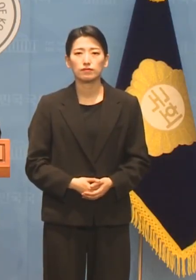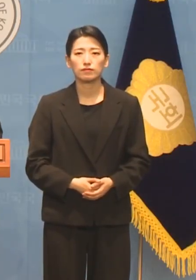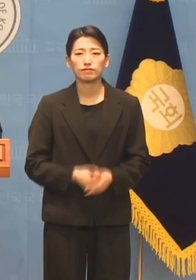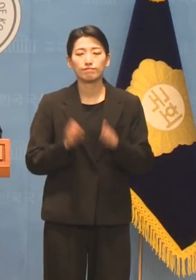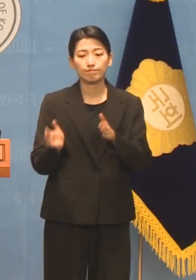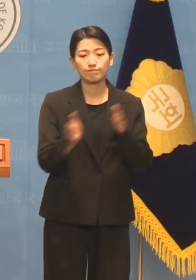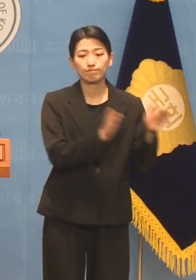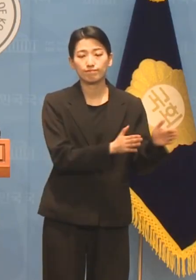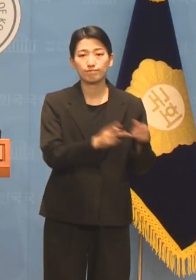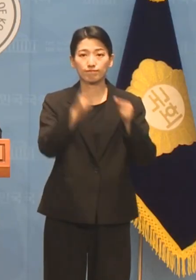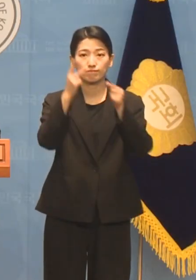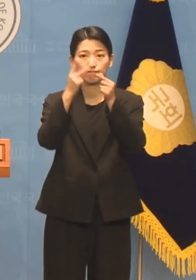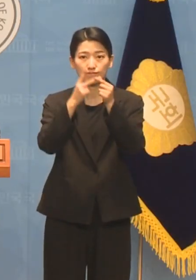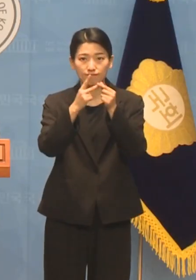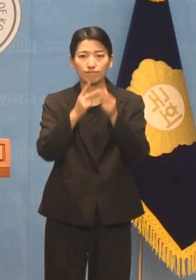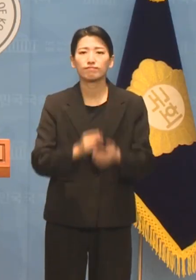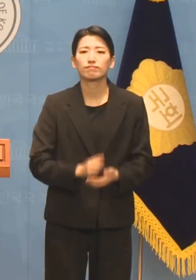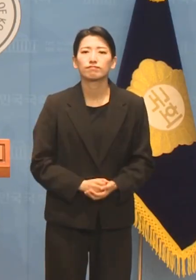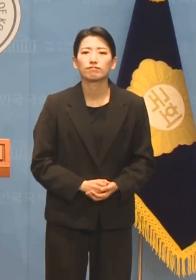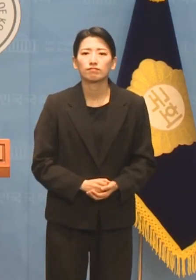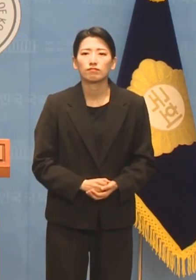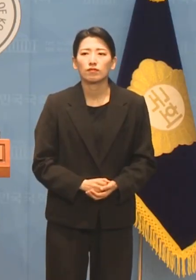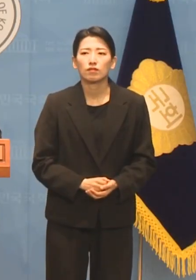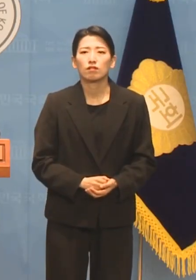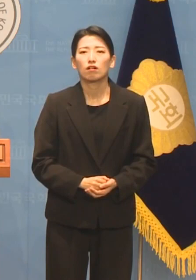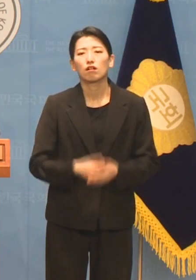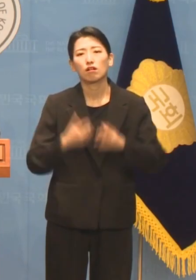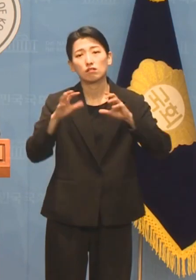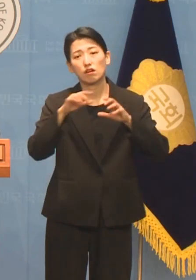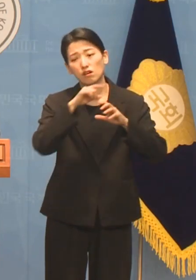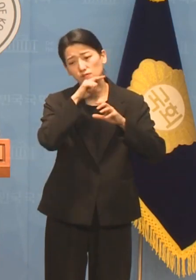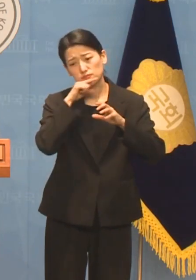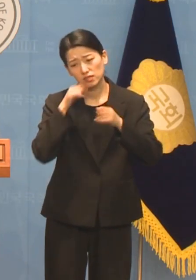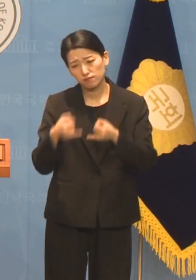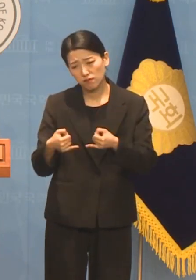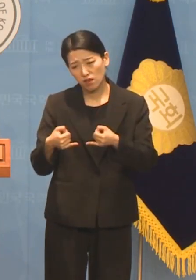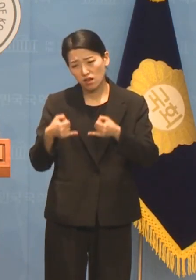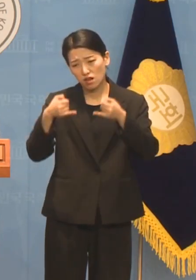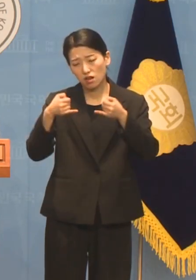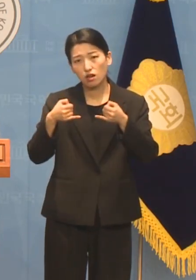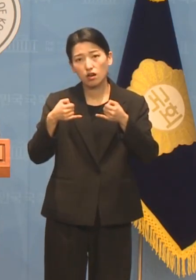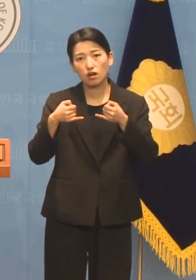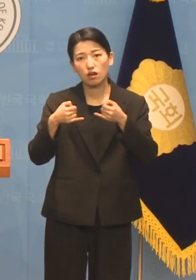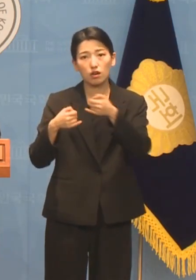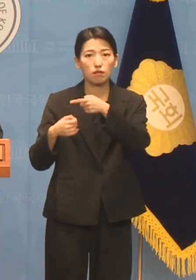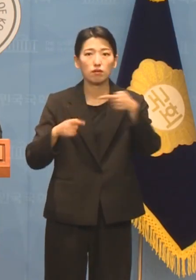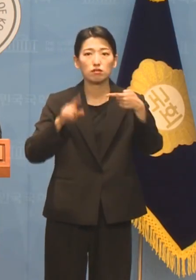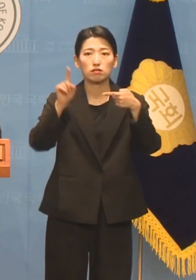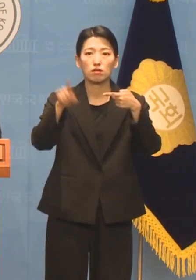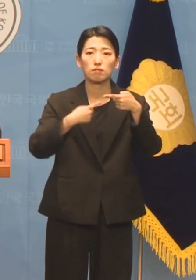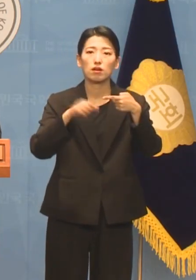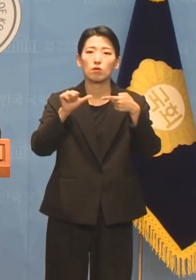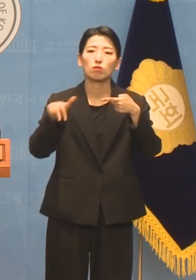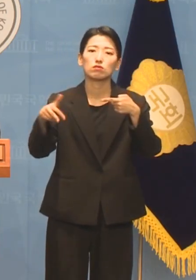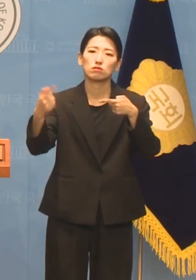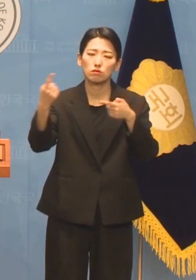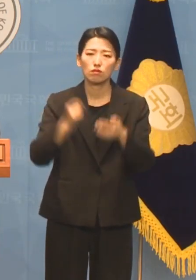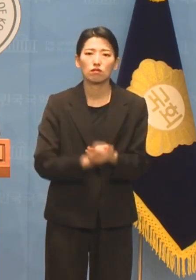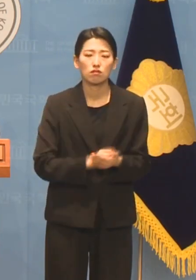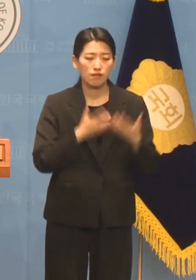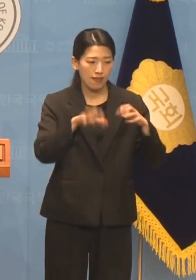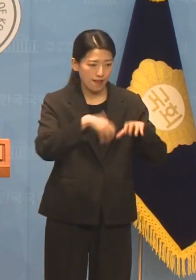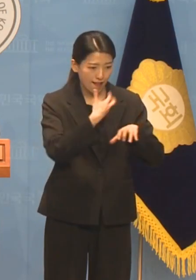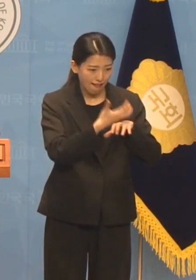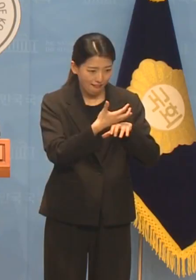두 번째입니다. 나라 살림 적자가 무려 마이너스 105조 원입니다. 내란에만 골몰했던